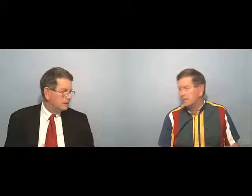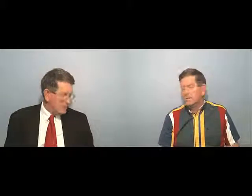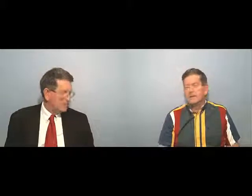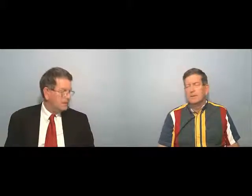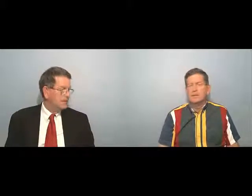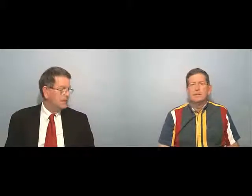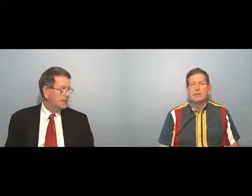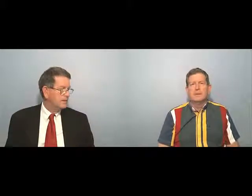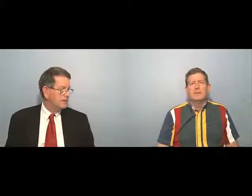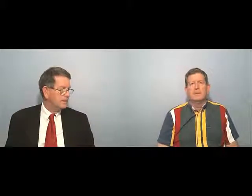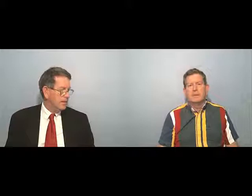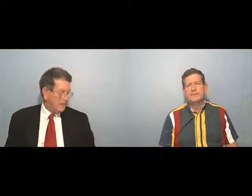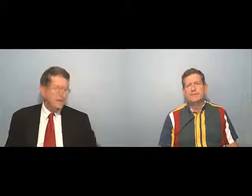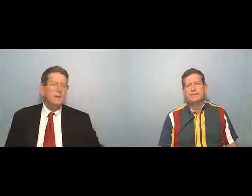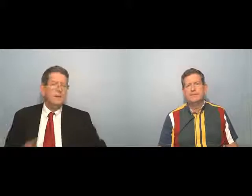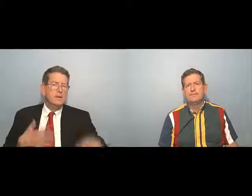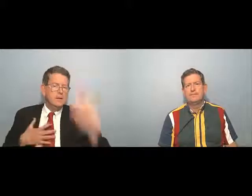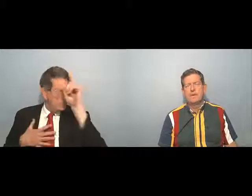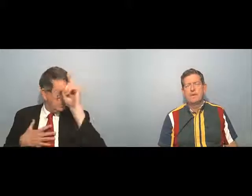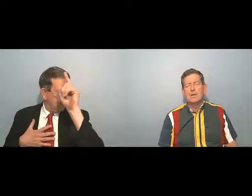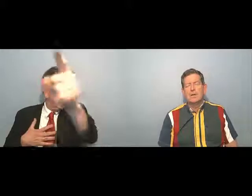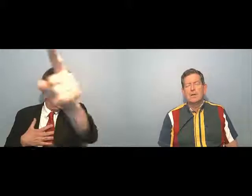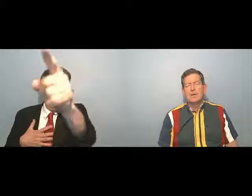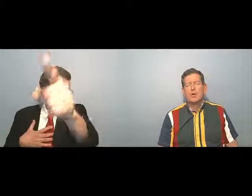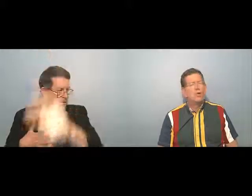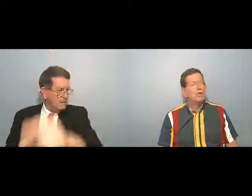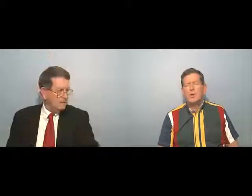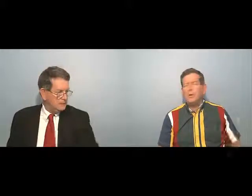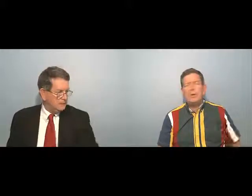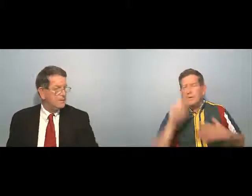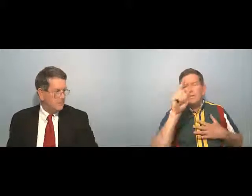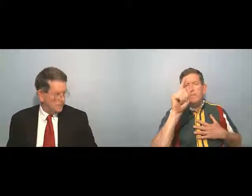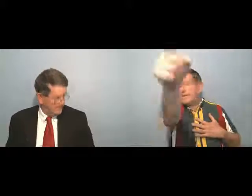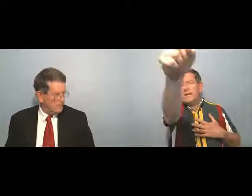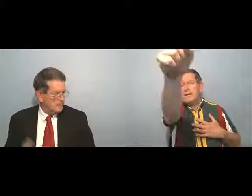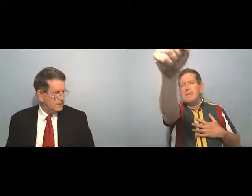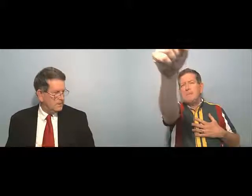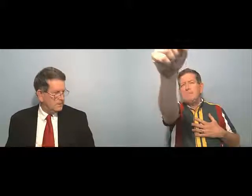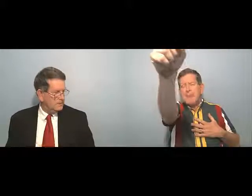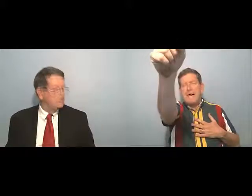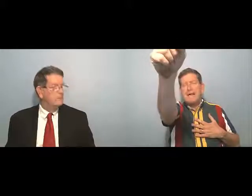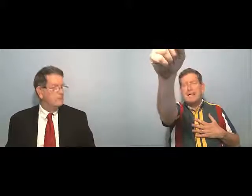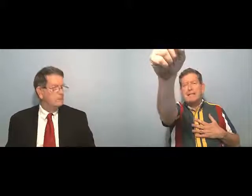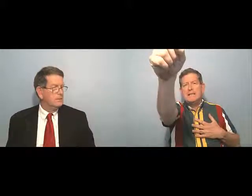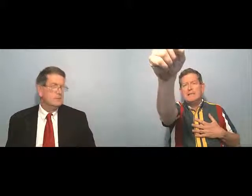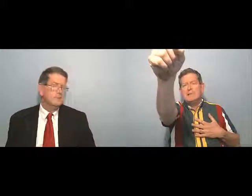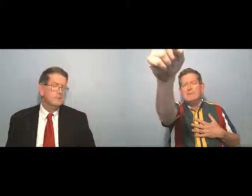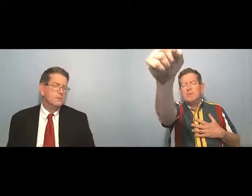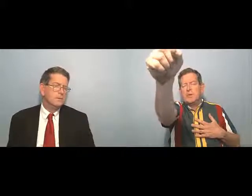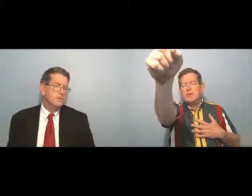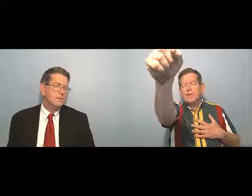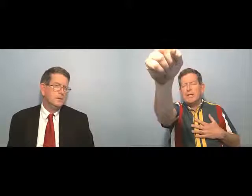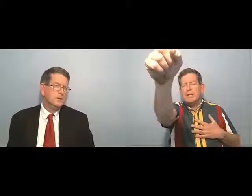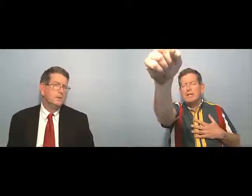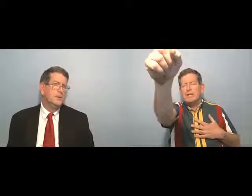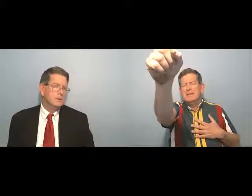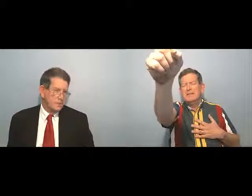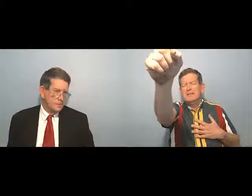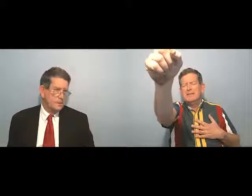Oui. Allez. Je ne vais pas manger de